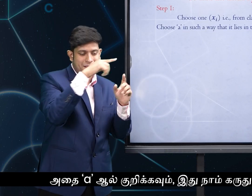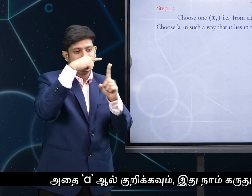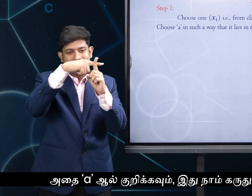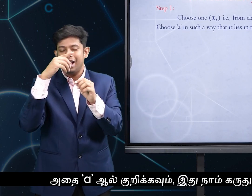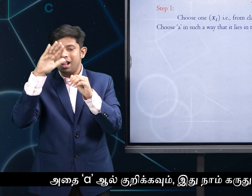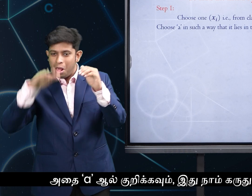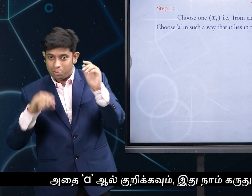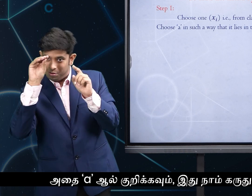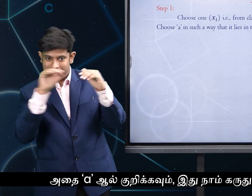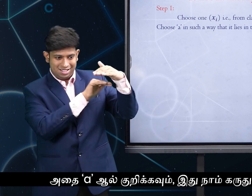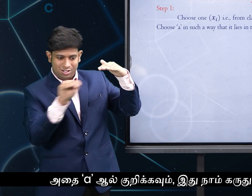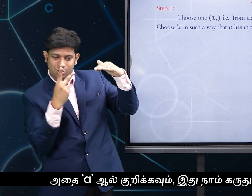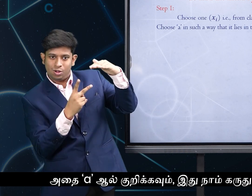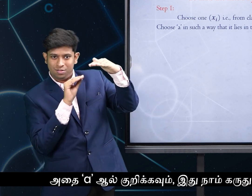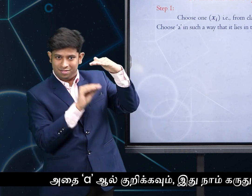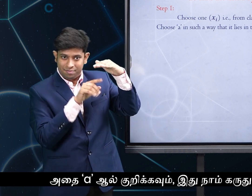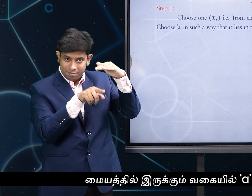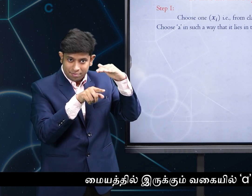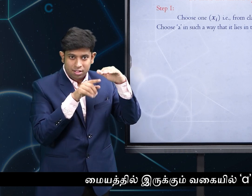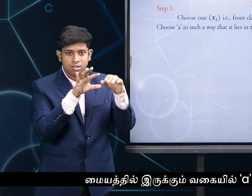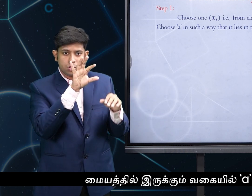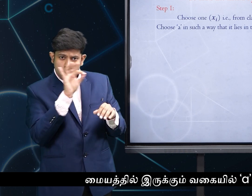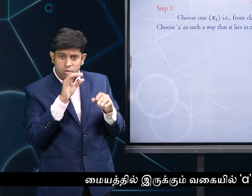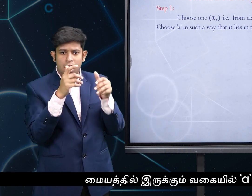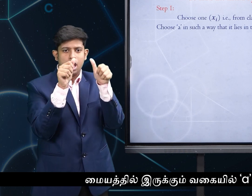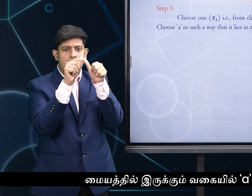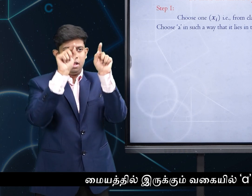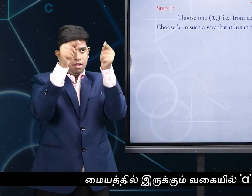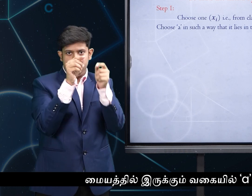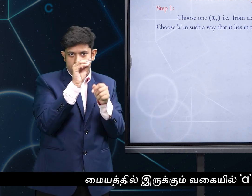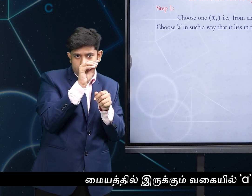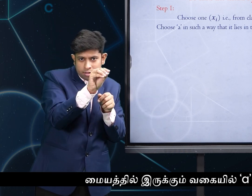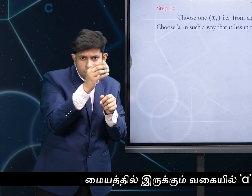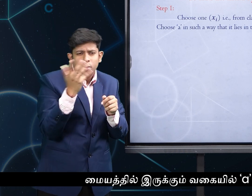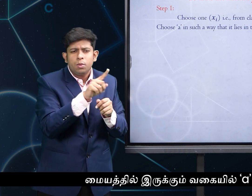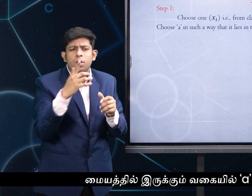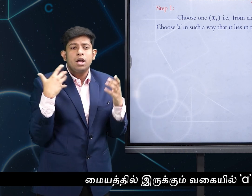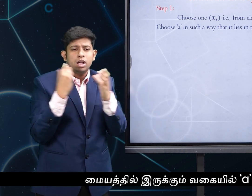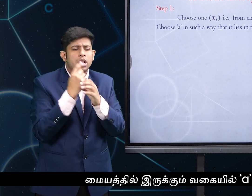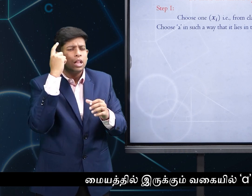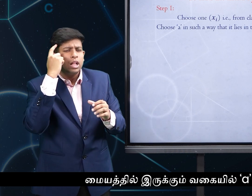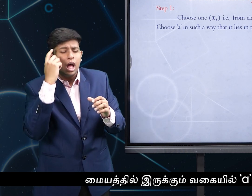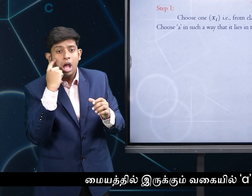இது நாம் கருதும் சராசரி. அவதானிப்புகளின் மையத்தில் இருக்கும் வகையில் A ஐ தேர்ந்தெடுக்கவும்.